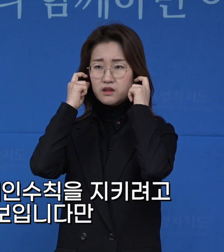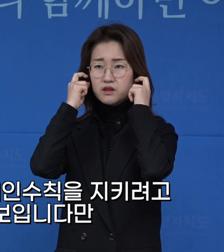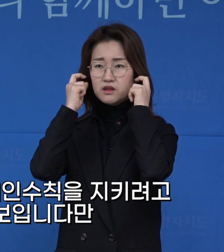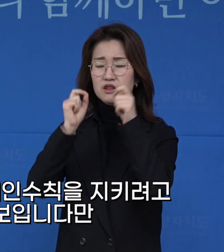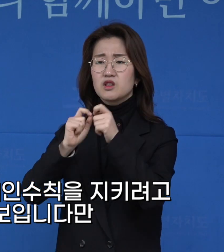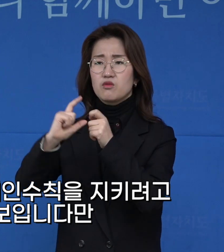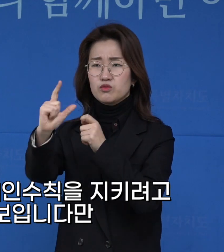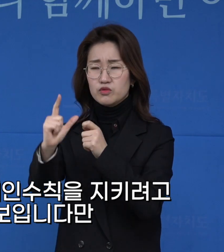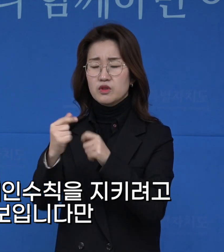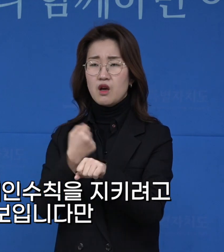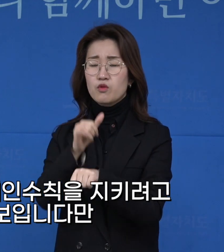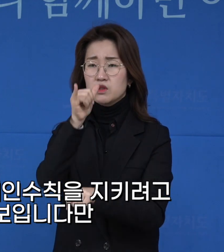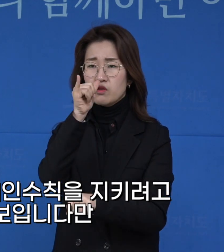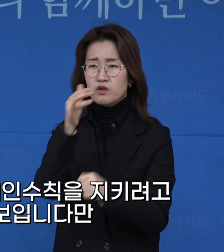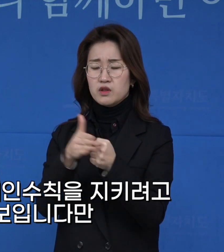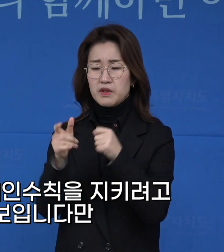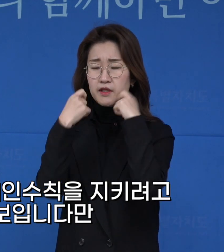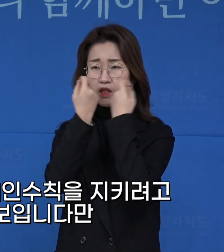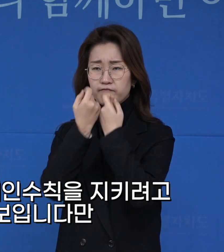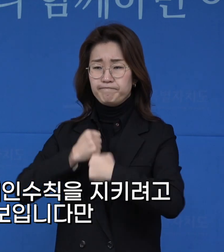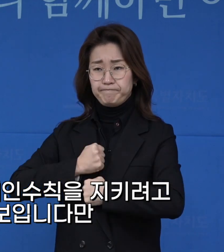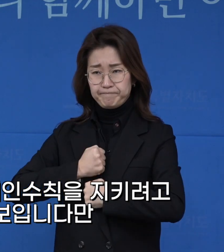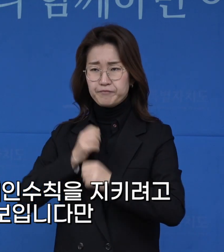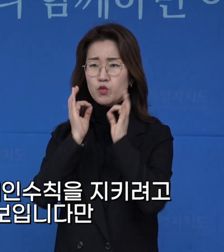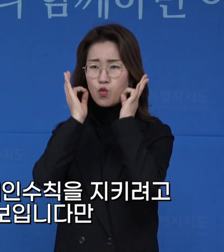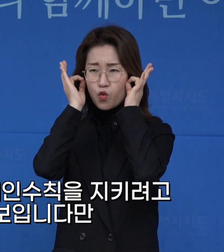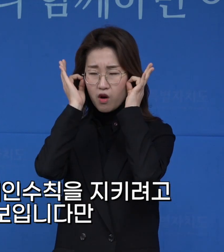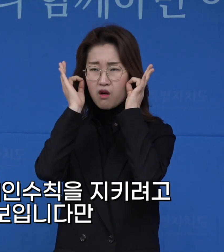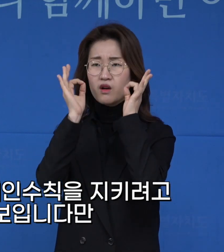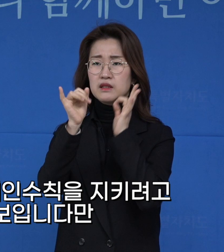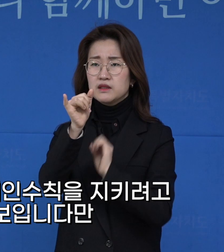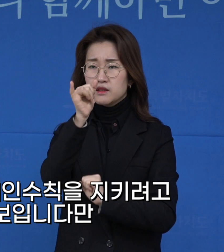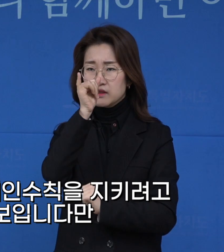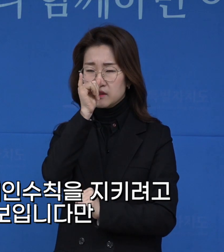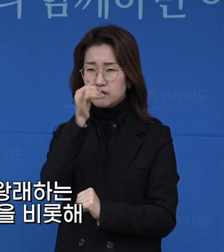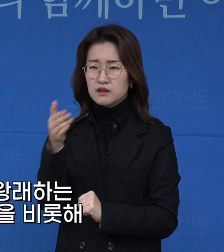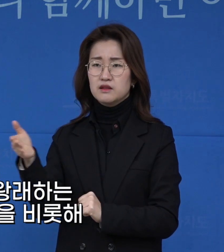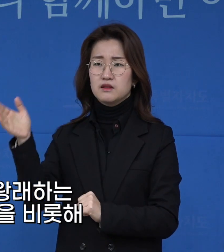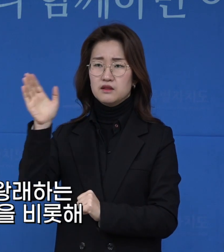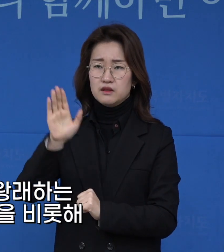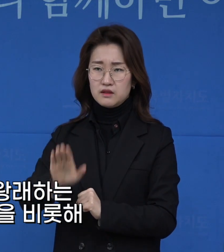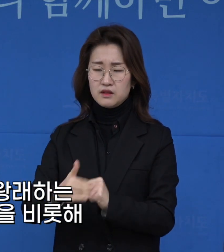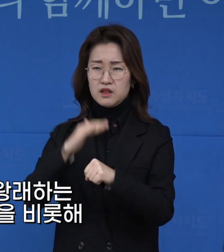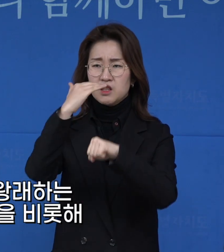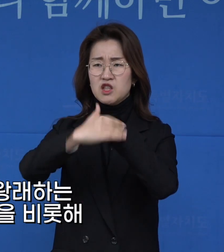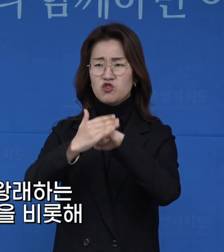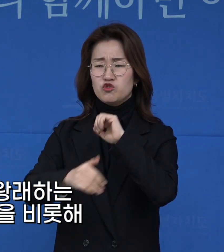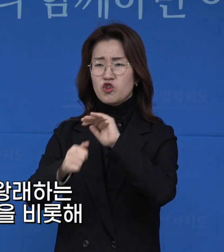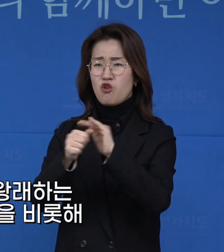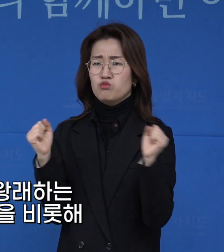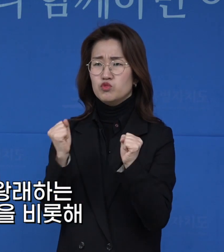거의 대부분 착용 하는 등 개인 수칙을 지키려고 노력한 것으로 보이기는 합니다만 대구 경북을